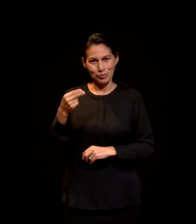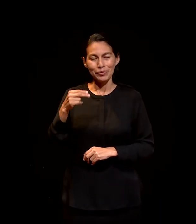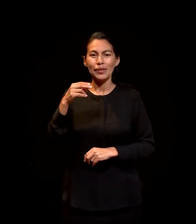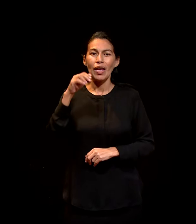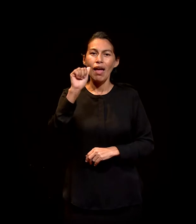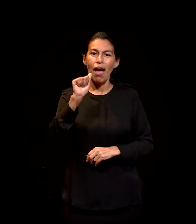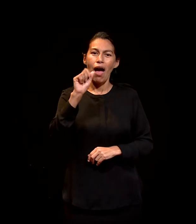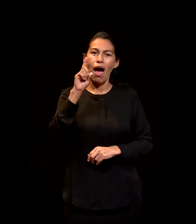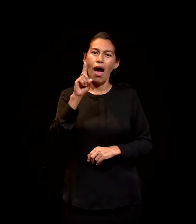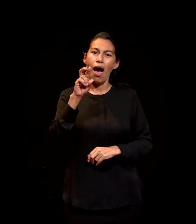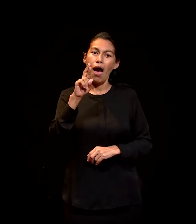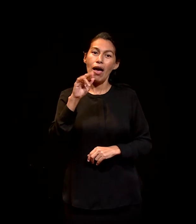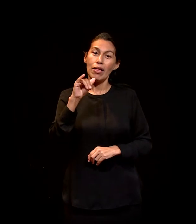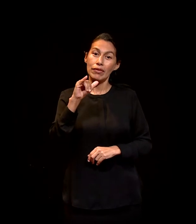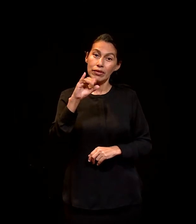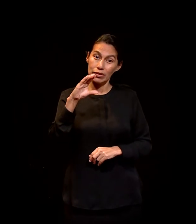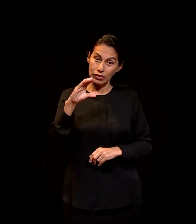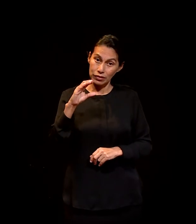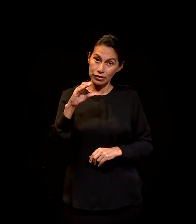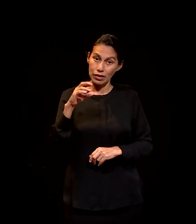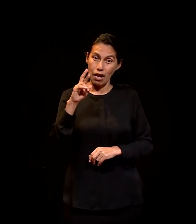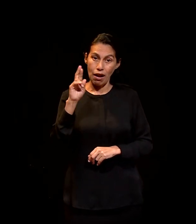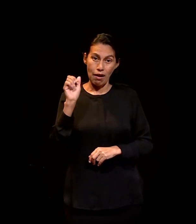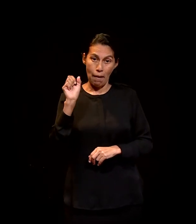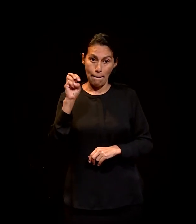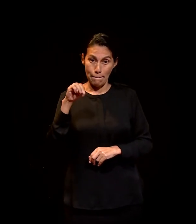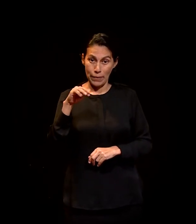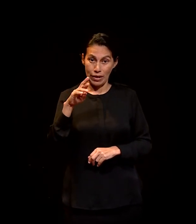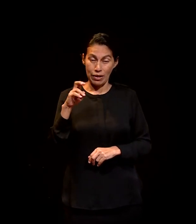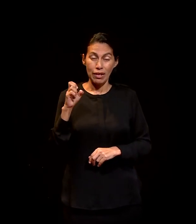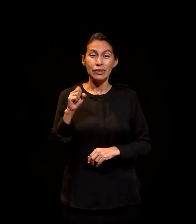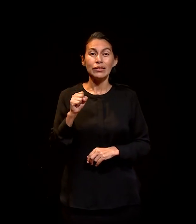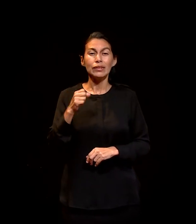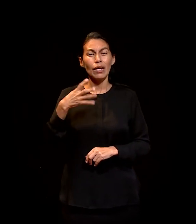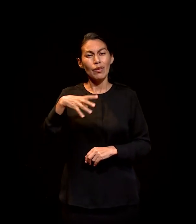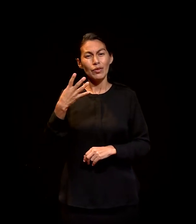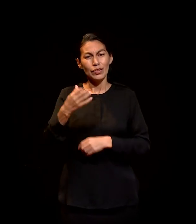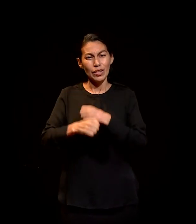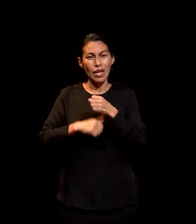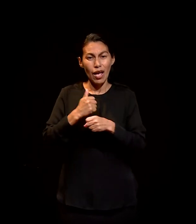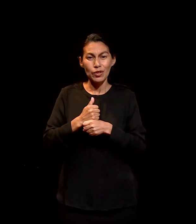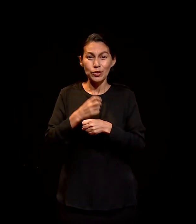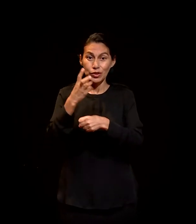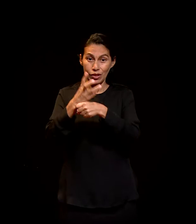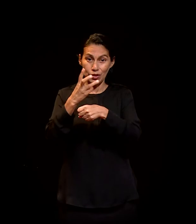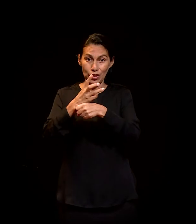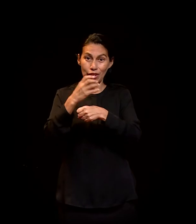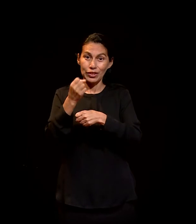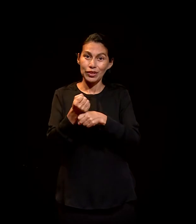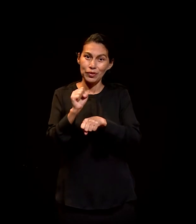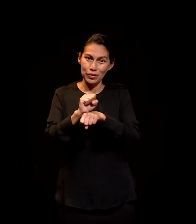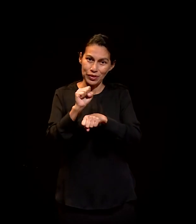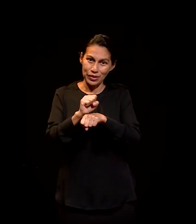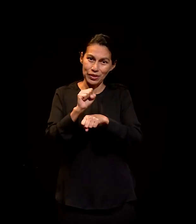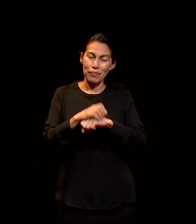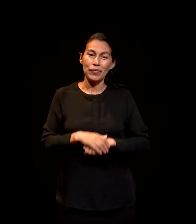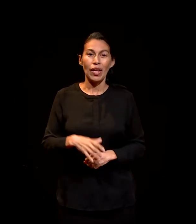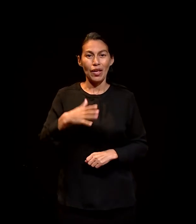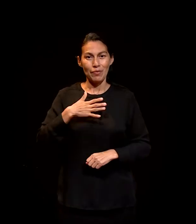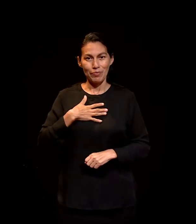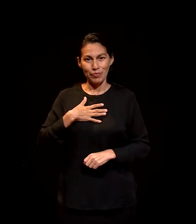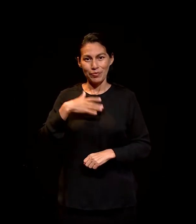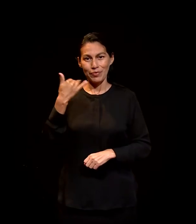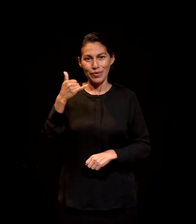mire tengo 14 años y curso 3º de secundaria yo soy